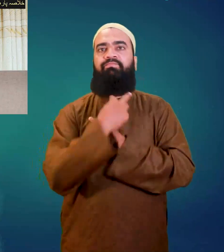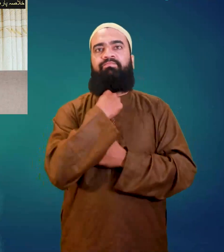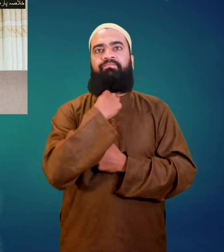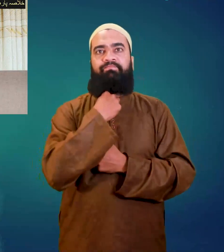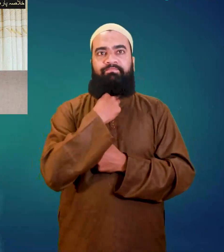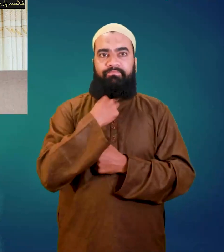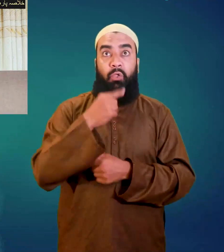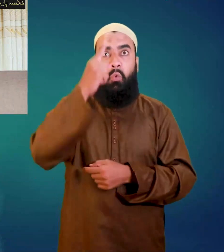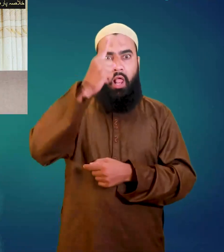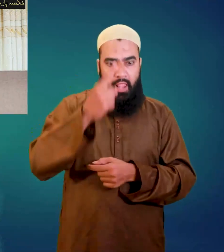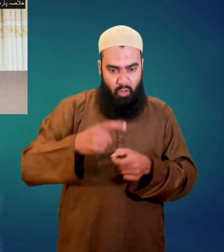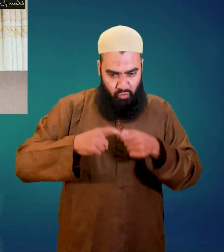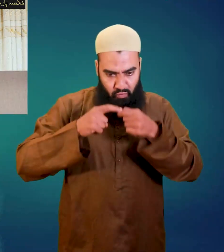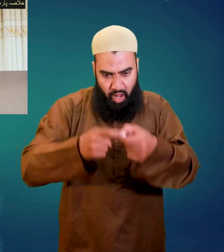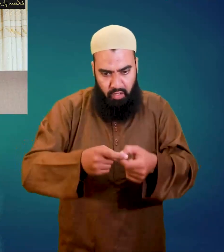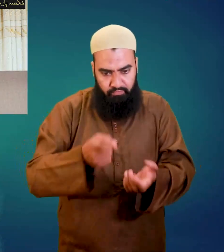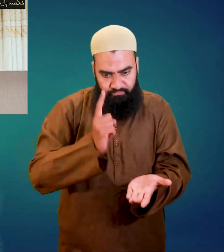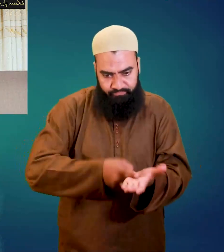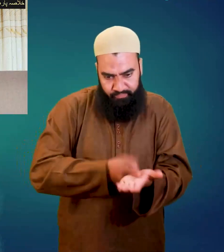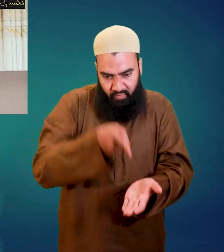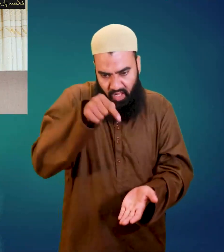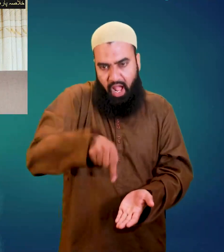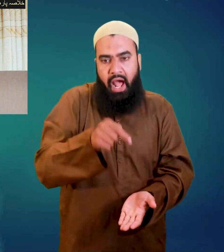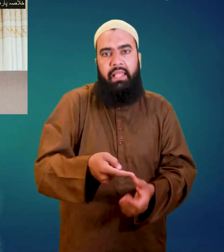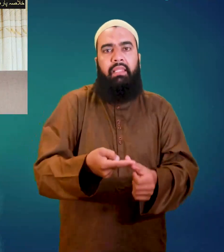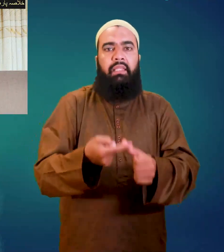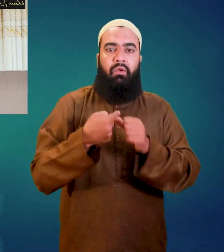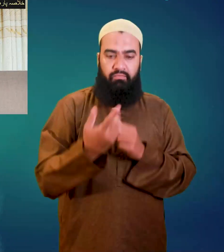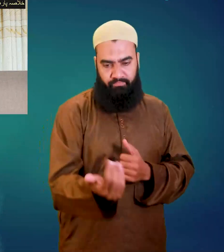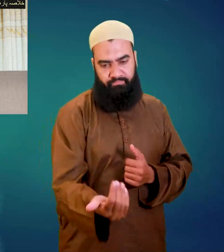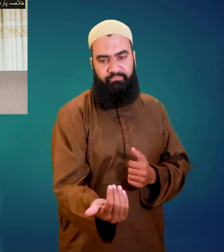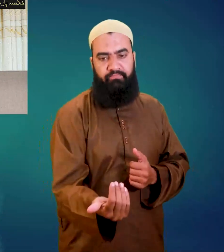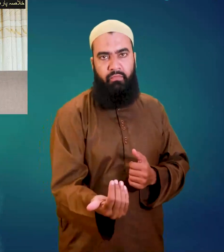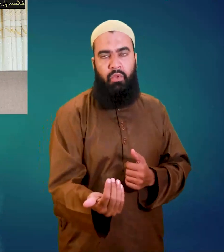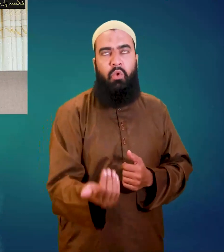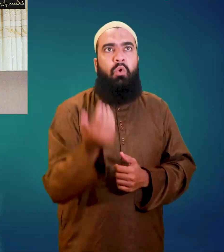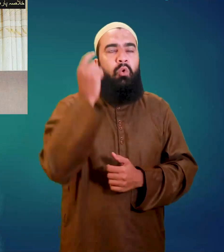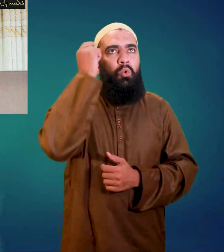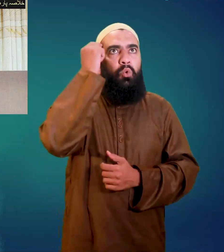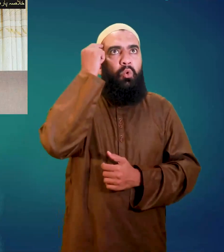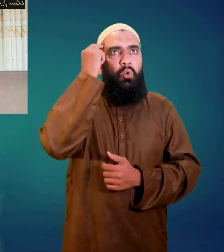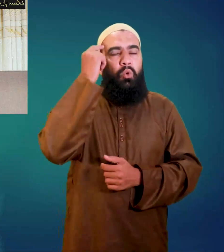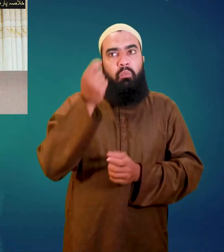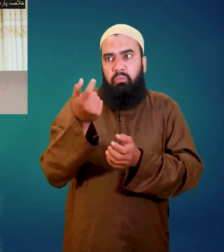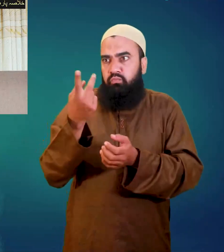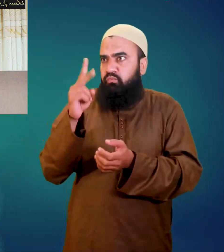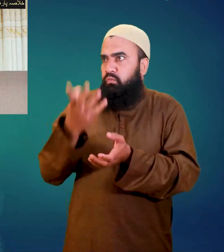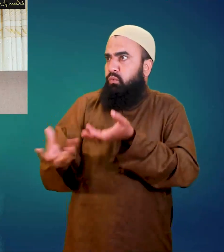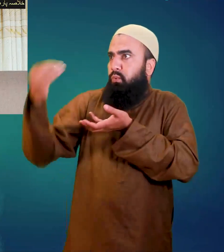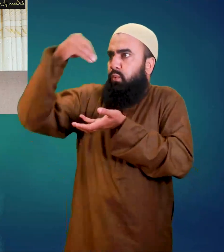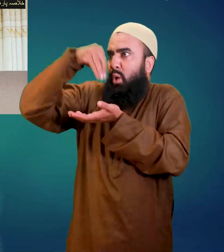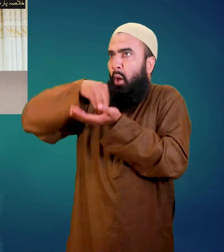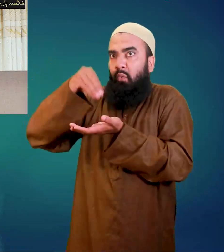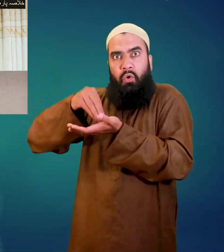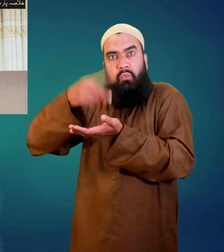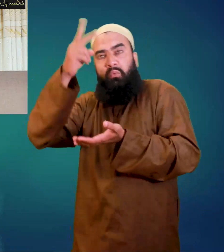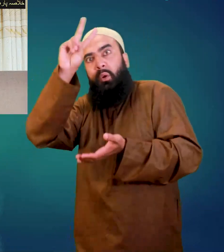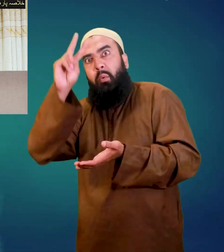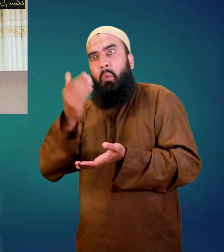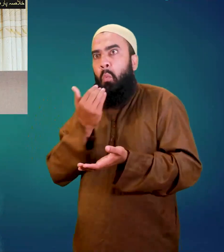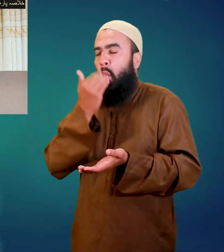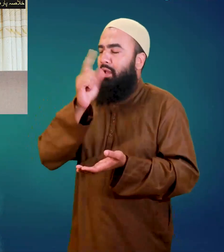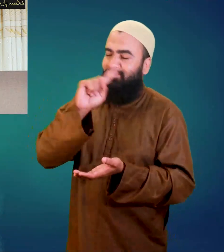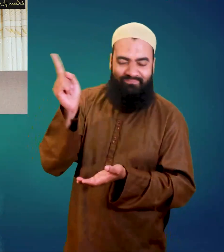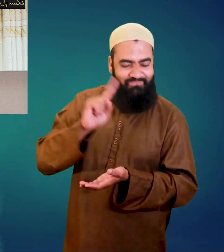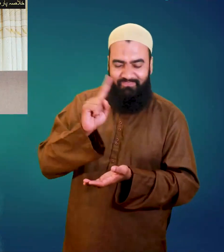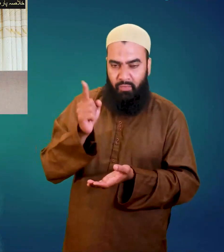گے۔ تو دنیا کے اندر فرمایا گیا کسی کو مال کا زیادہ ملنا، اولاد کا زیادہ ملنا اللہ کے ہاں مقبولیت کی